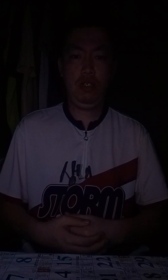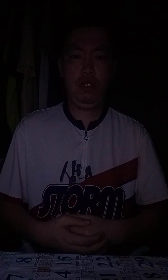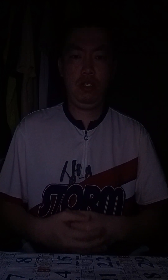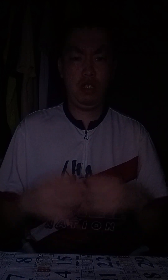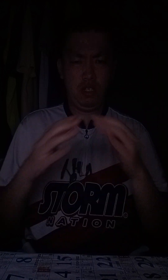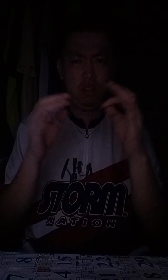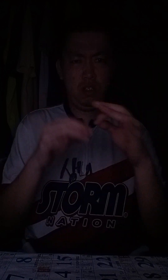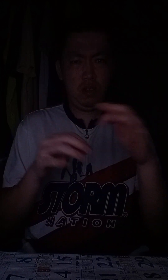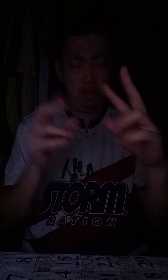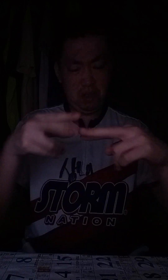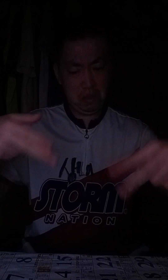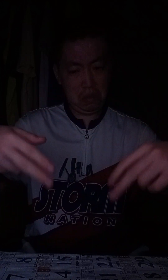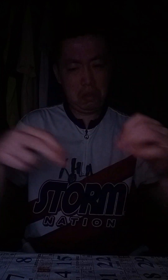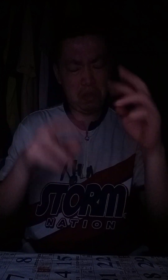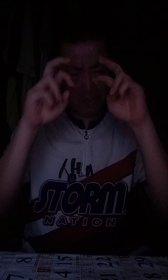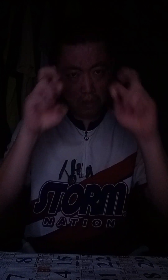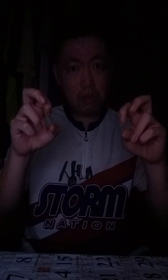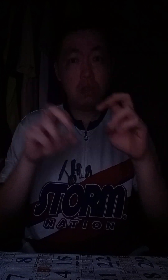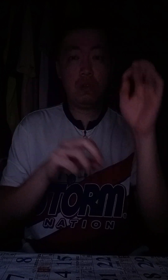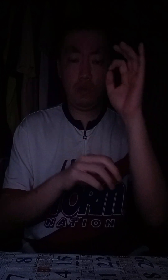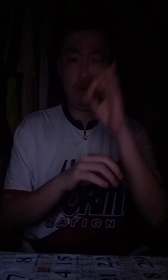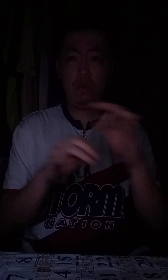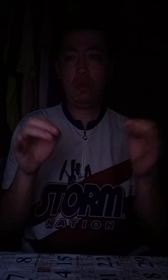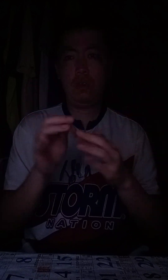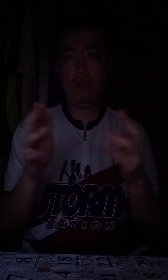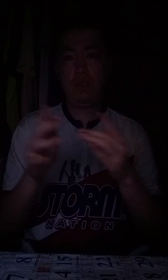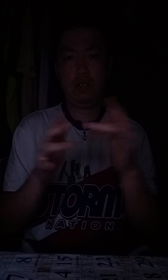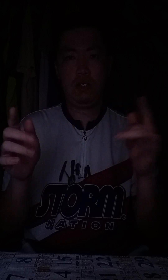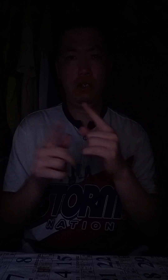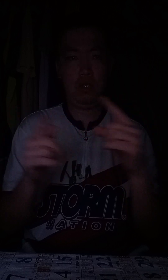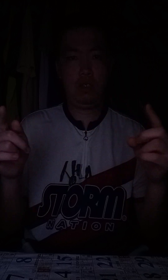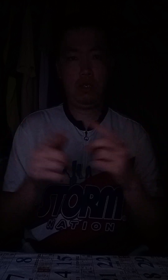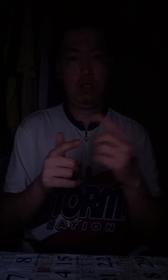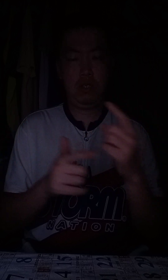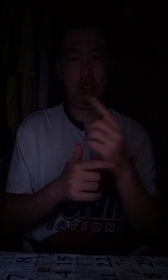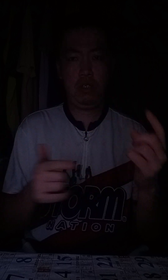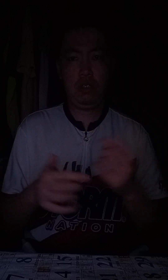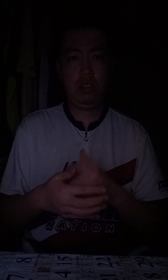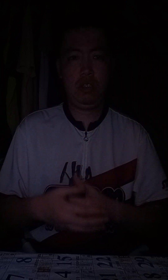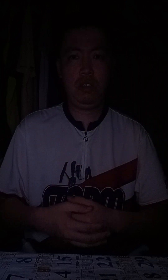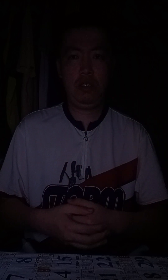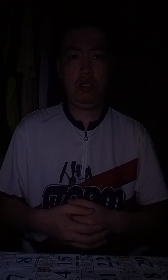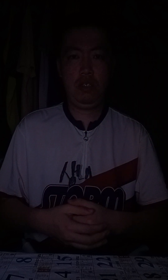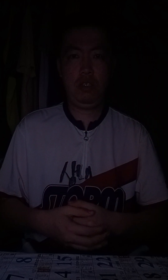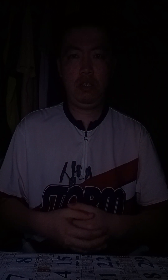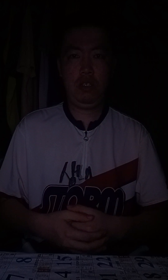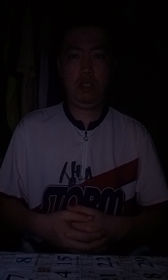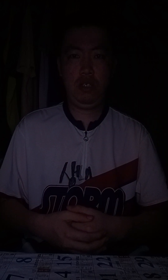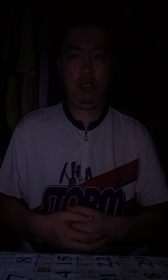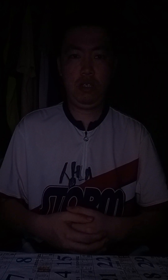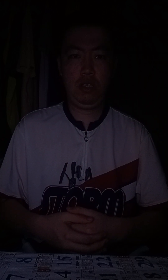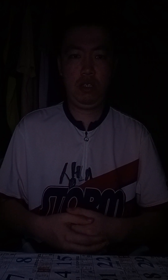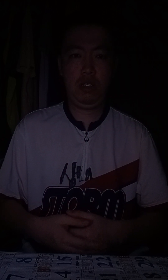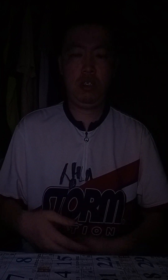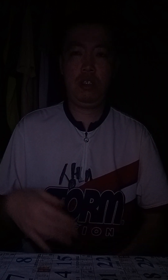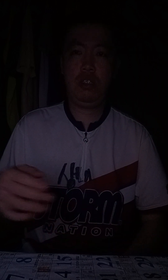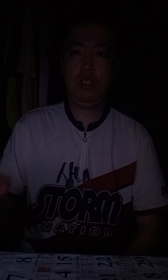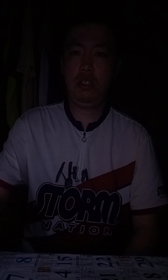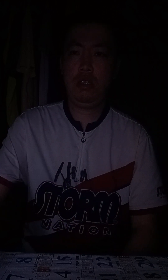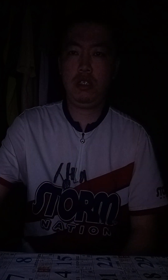한전은 개폐 기결함으로 정전이 발생한 것으로 보고 있습니다. TV조선 황민지입니다.